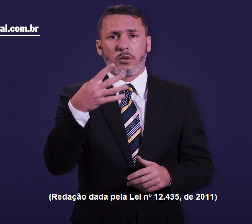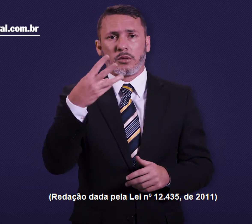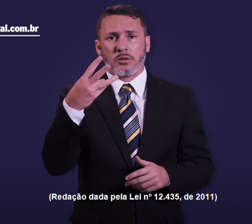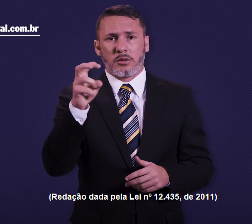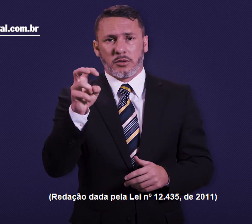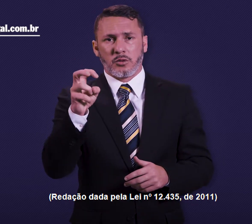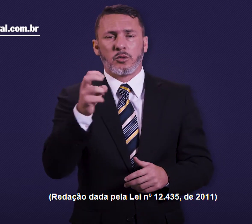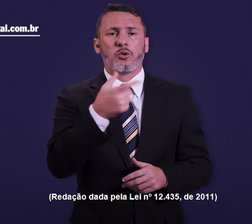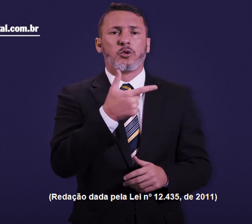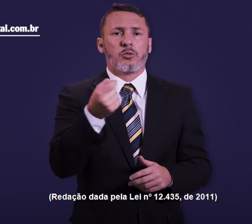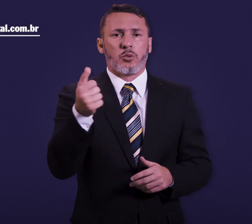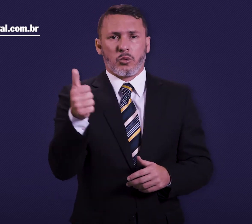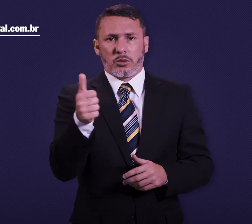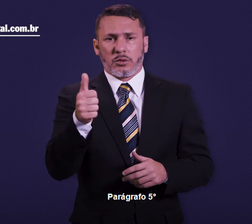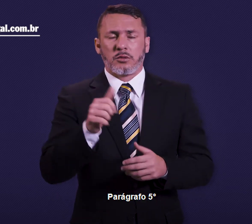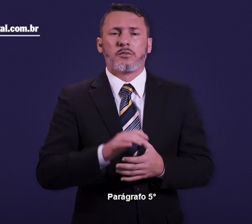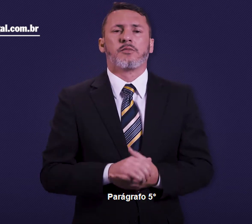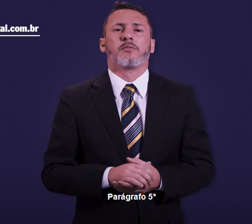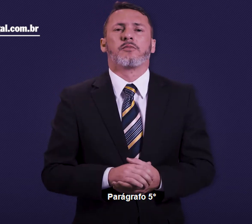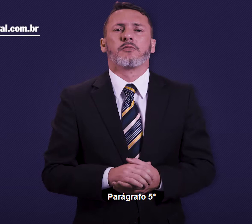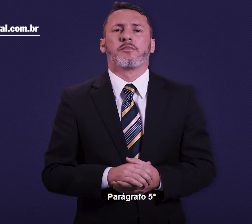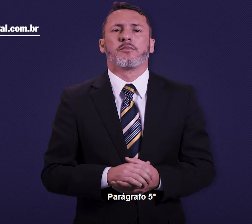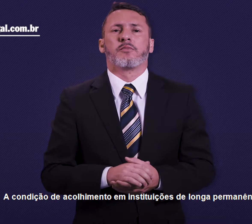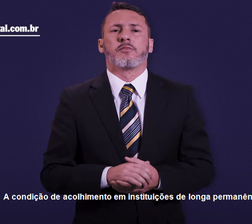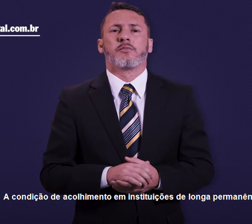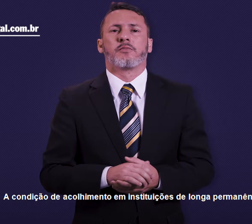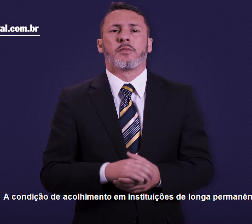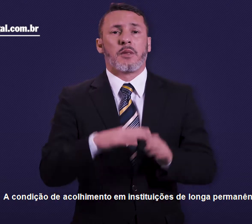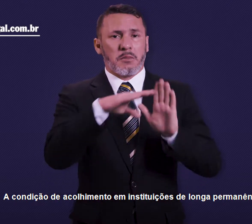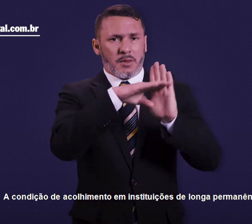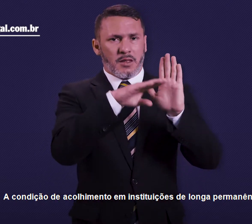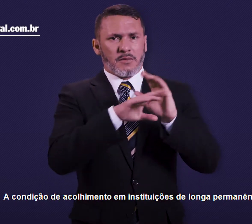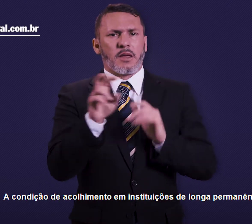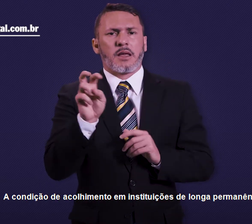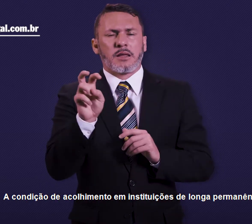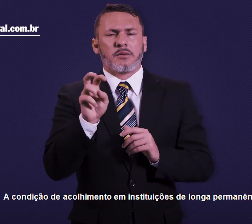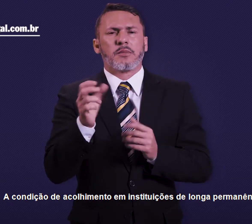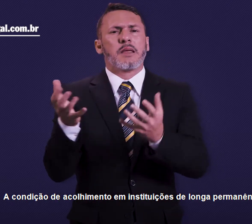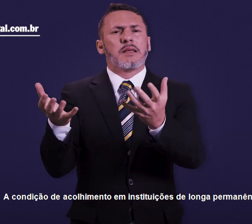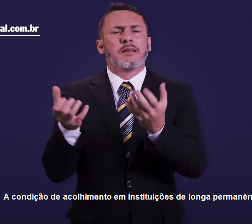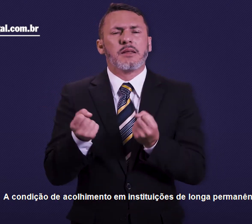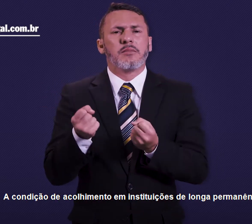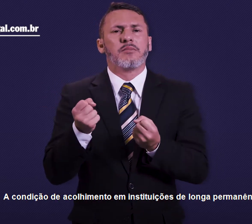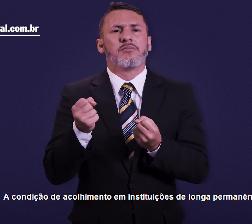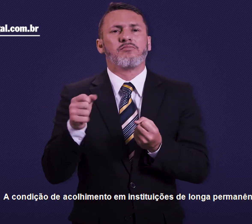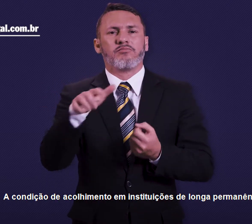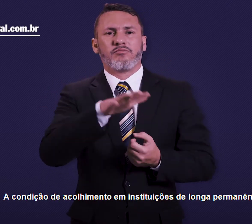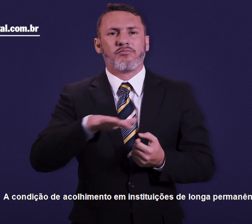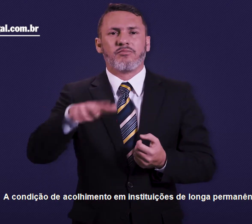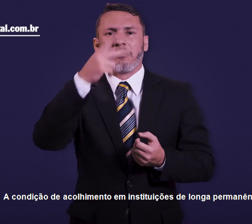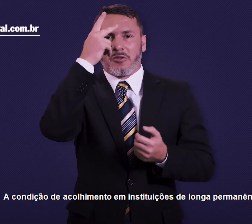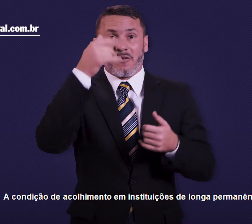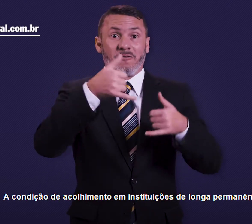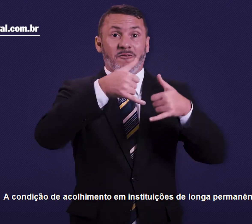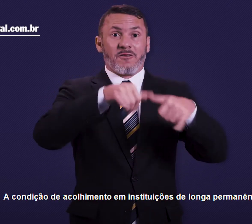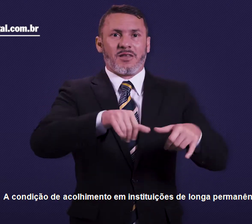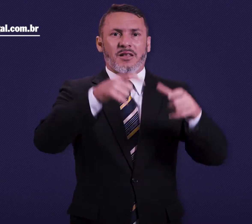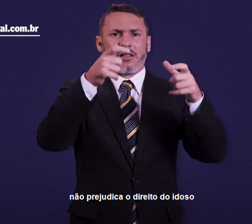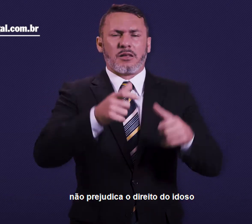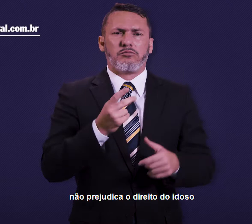12.435 de 2011. Parágrafo 5º. A condição de acolhimento em instituições de longa permanência não